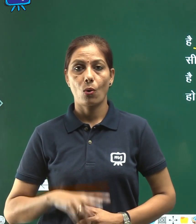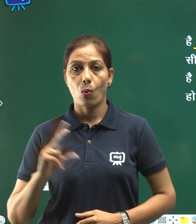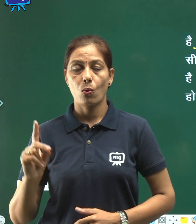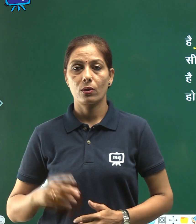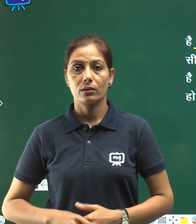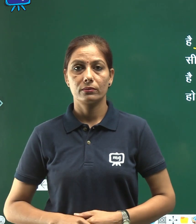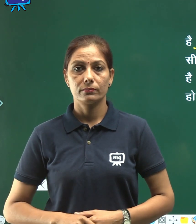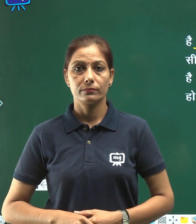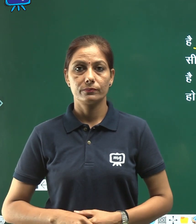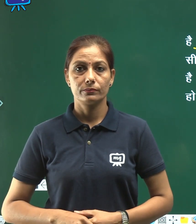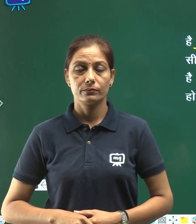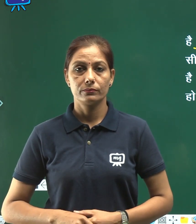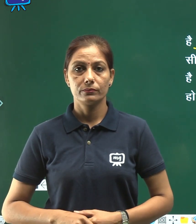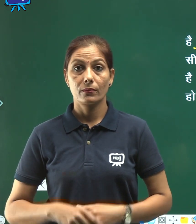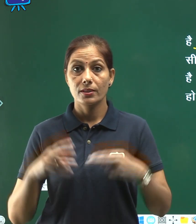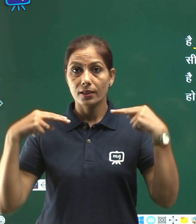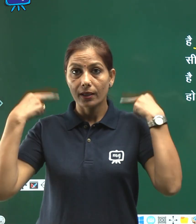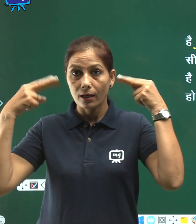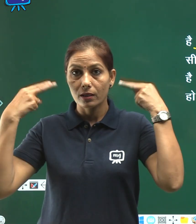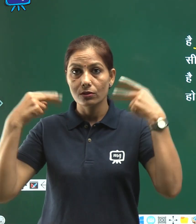और परिणाम स्वरूप